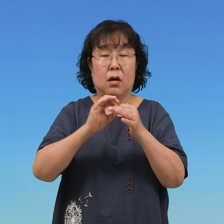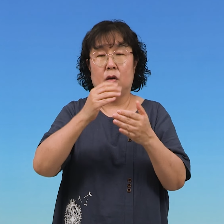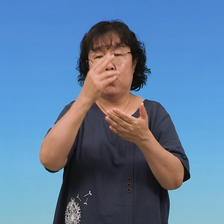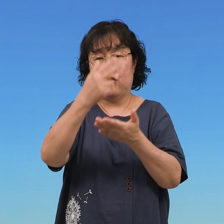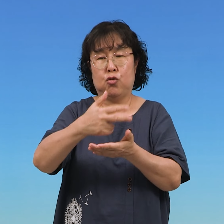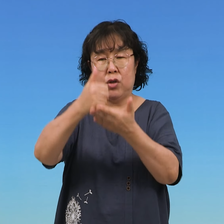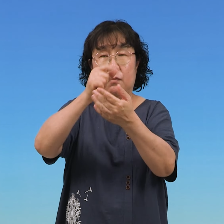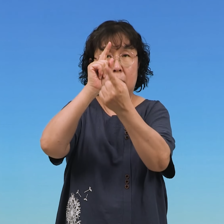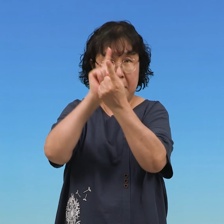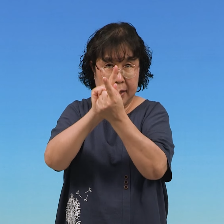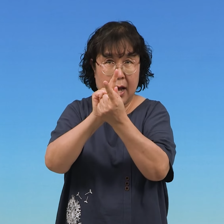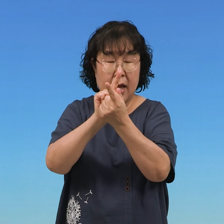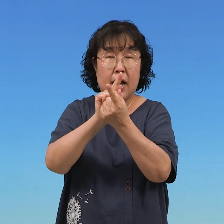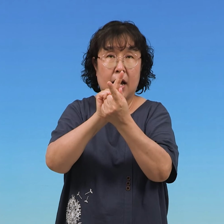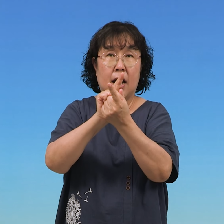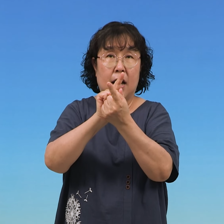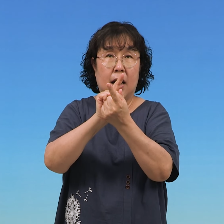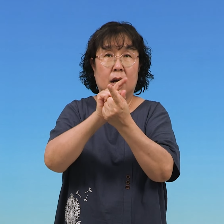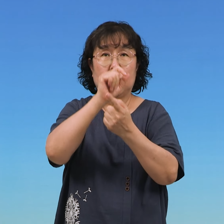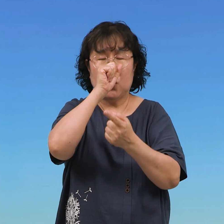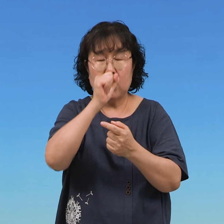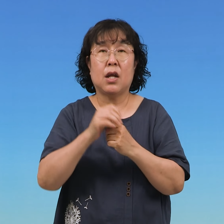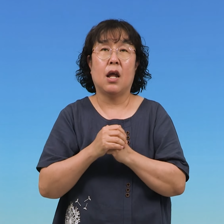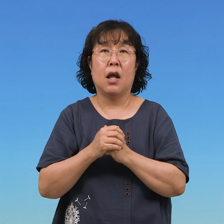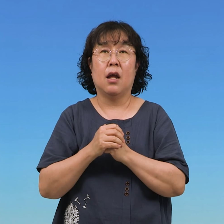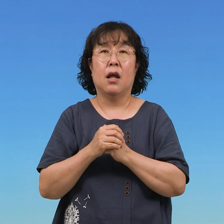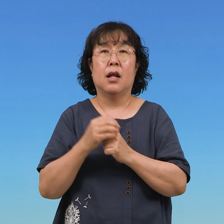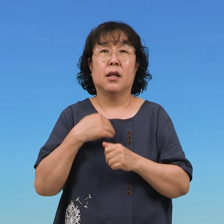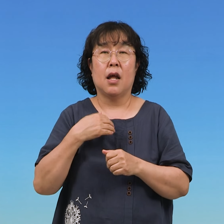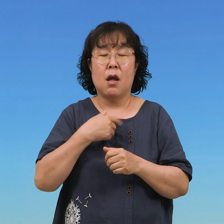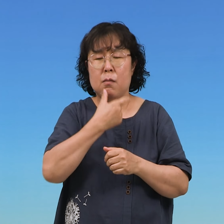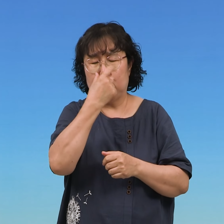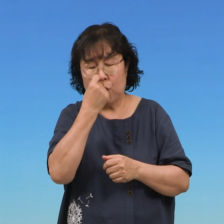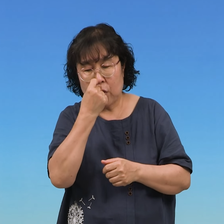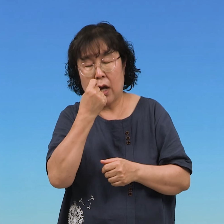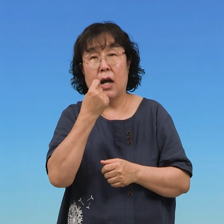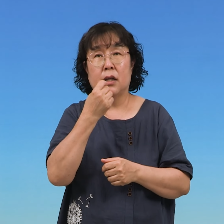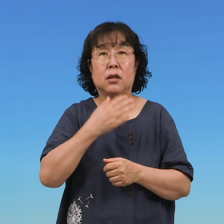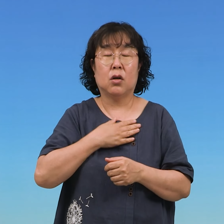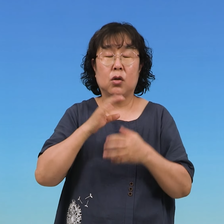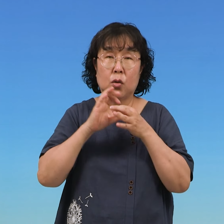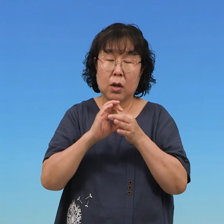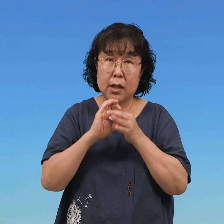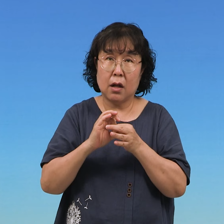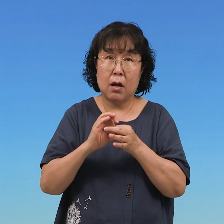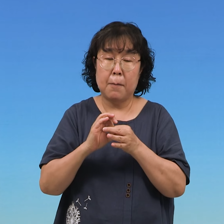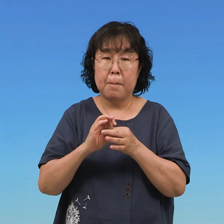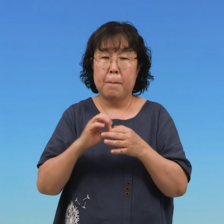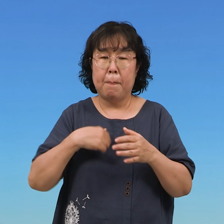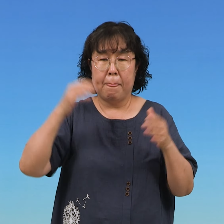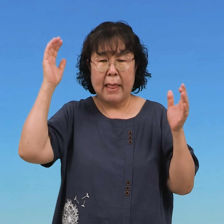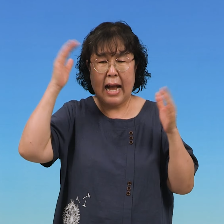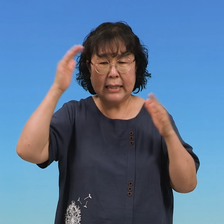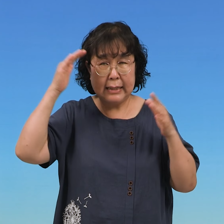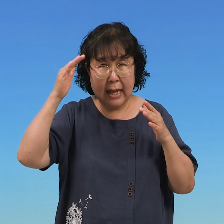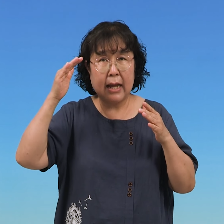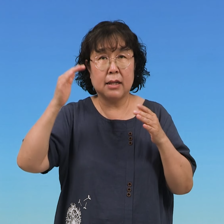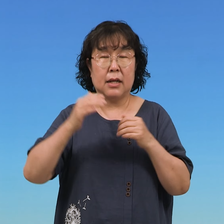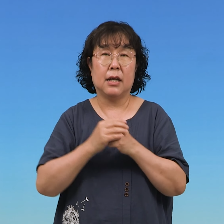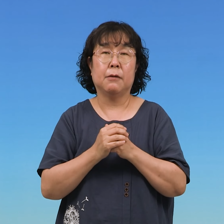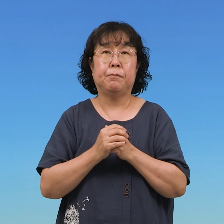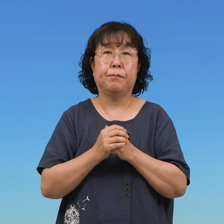안전한데, 이 우둔한 종을 통해, 아버지 이 입술을 통해 저 아이들이 예배의